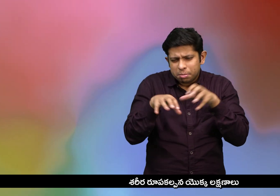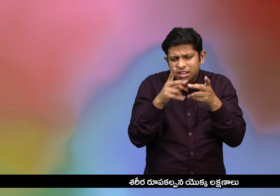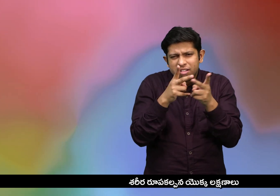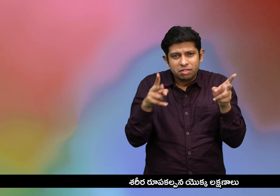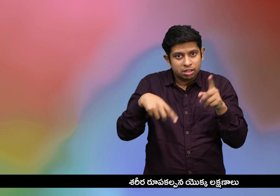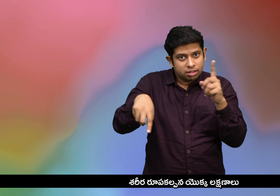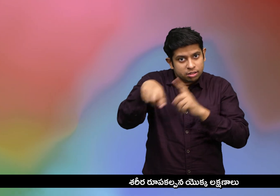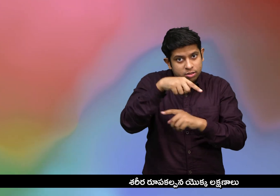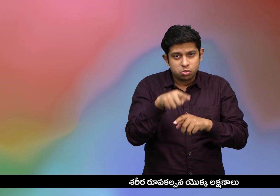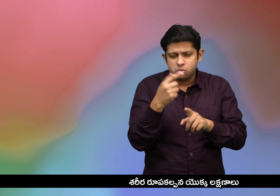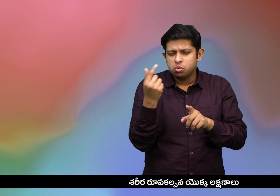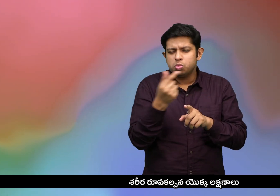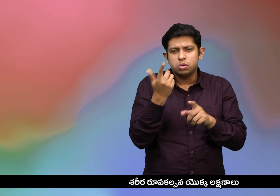శరీర రూపకల్పన యొక్క లక్షణాలు